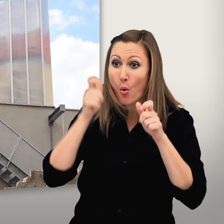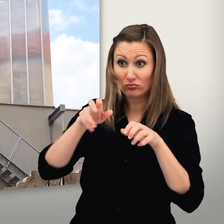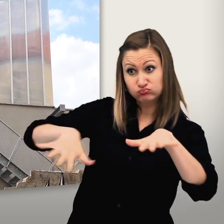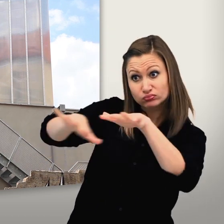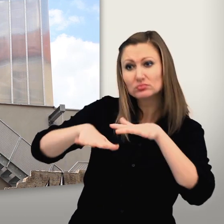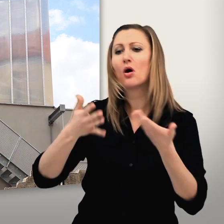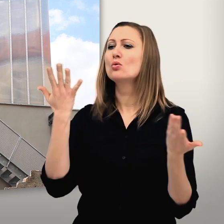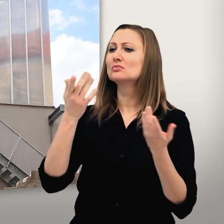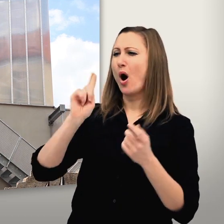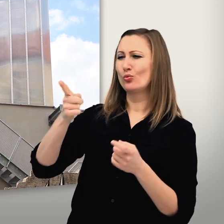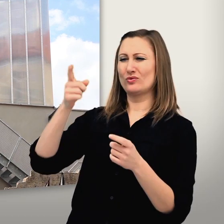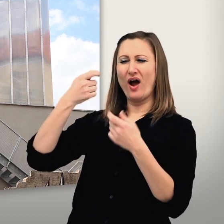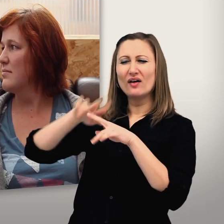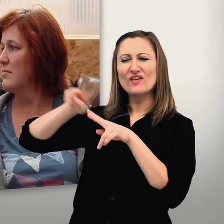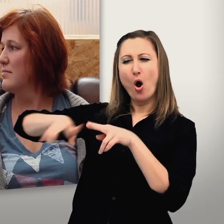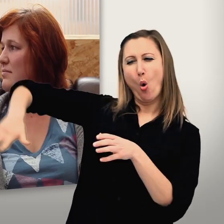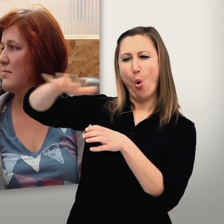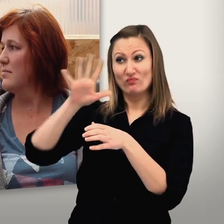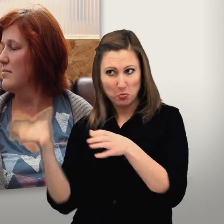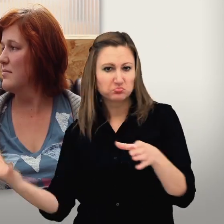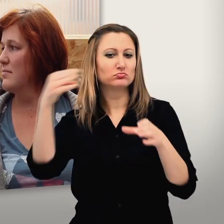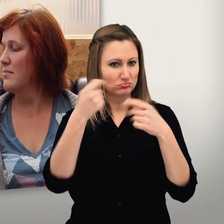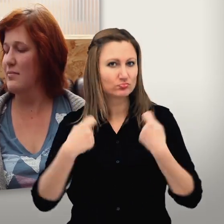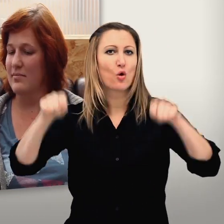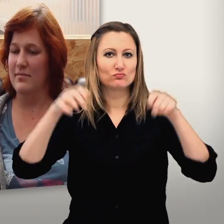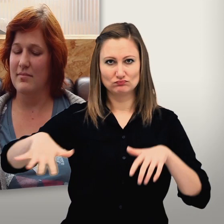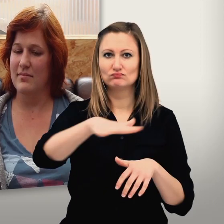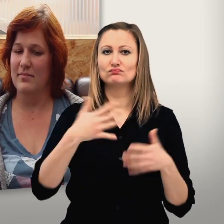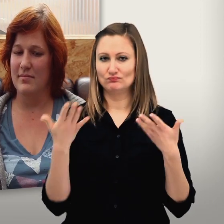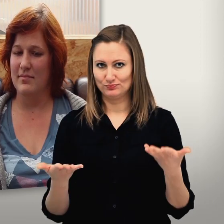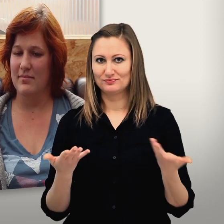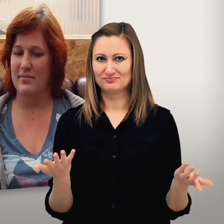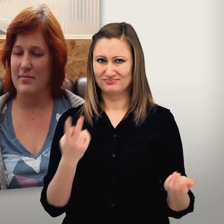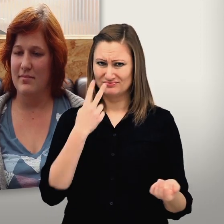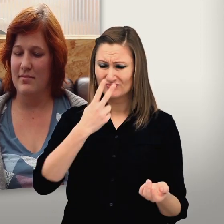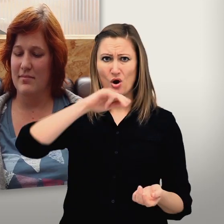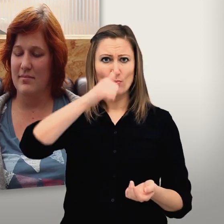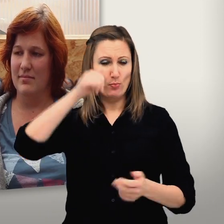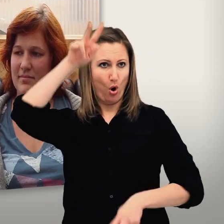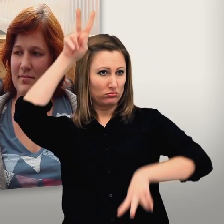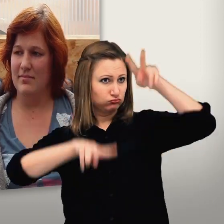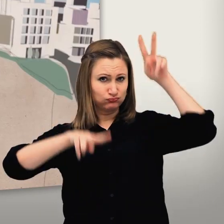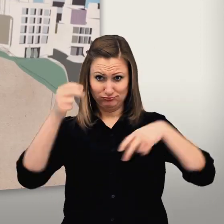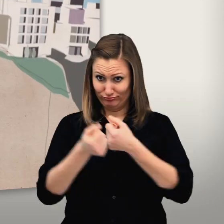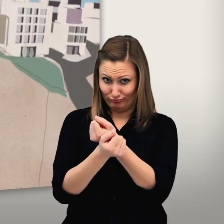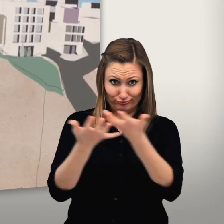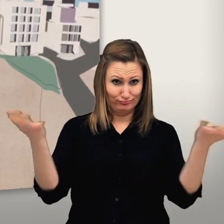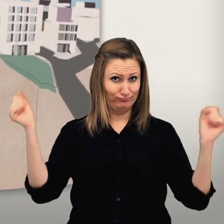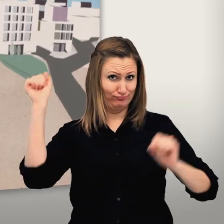haben innerhalb dessen auch so einen Handwerkerhof, der neu gebaut wird. Also es ist eine große Differenz zwischen den verschiedenen Projekten.